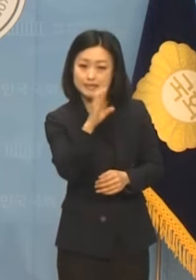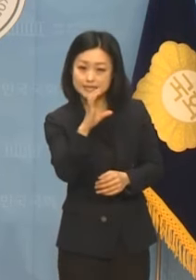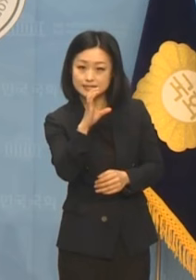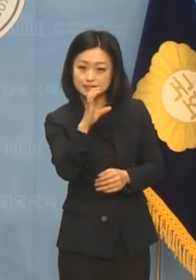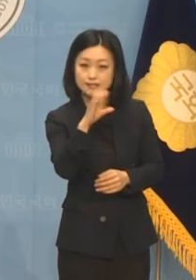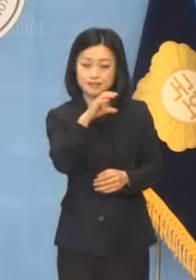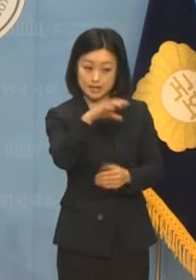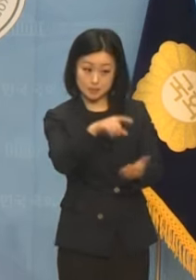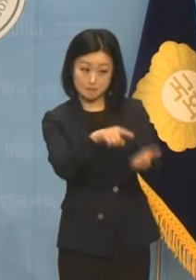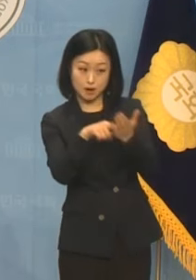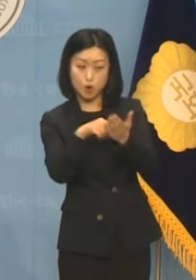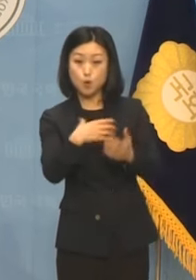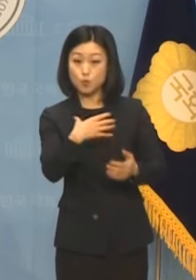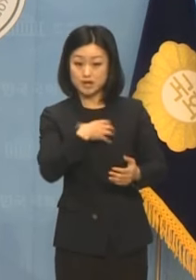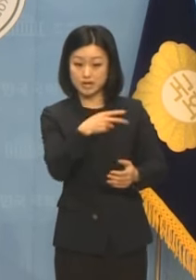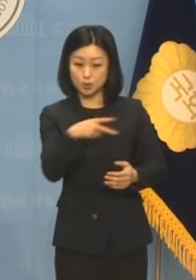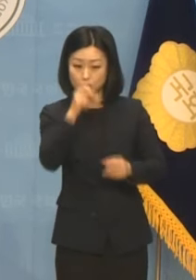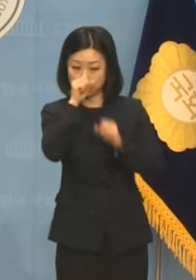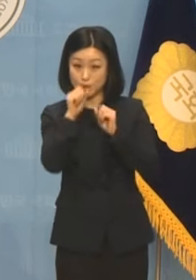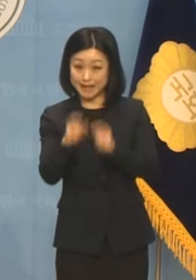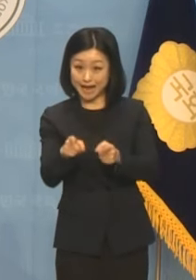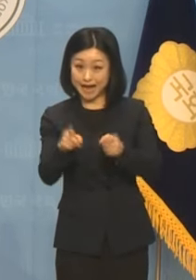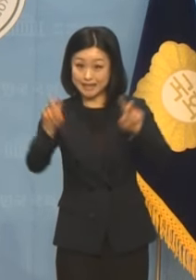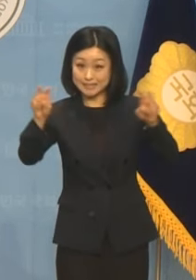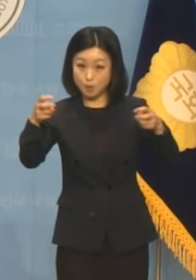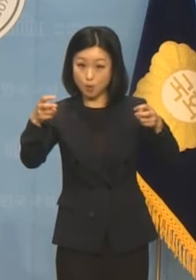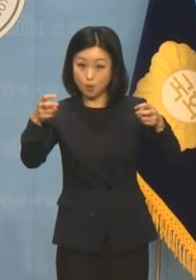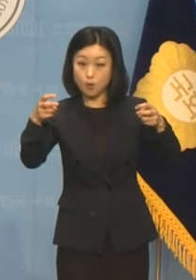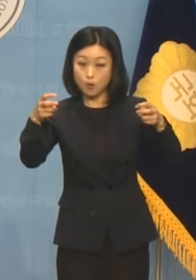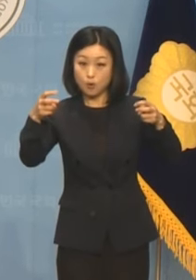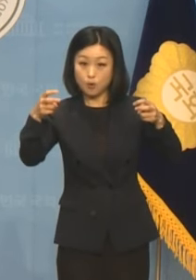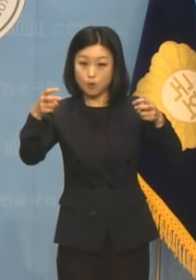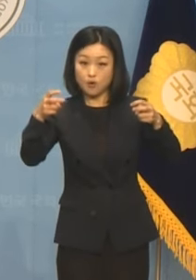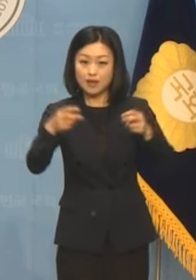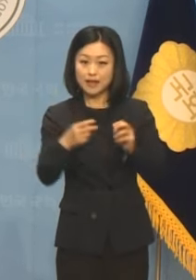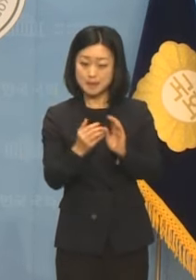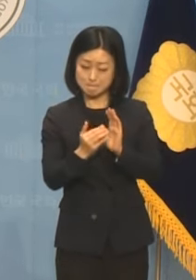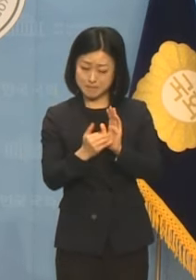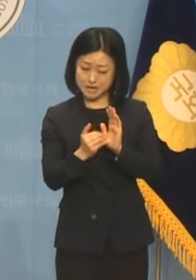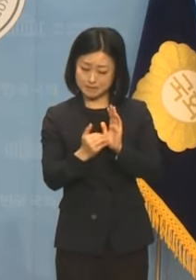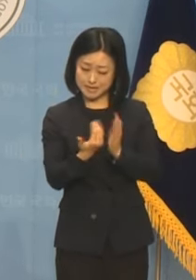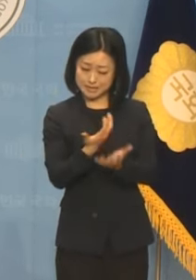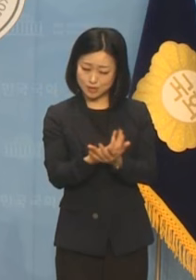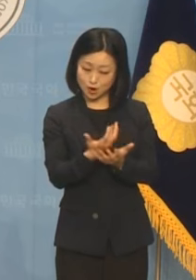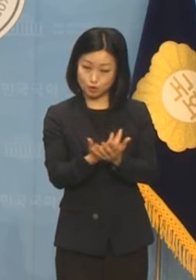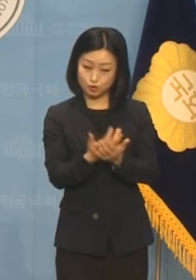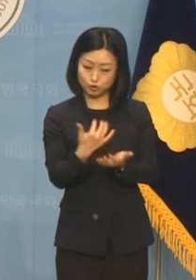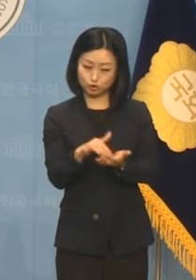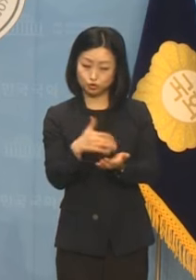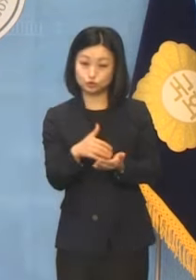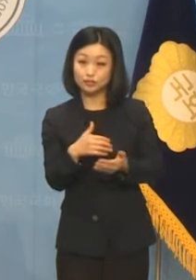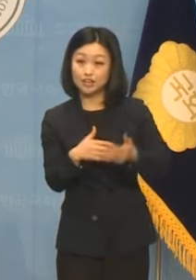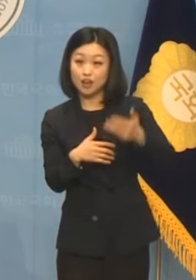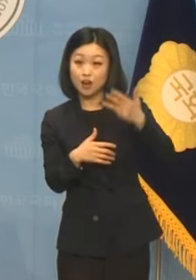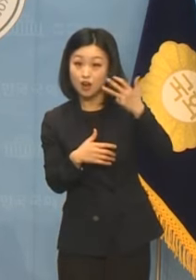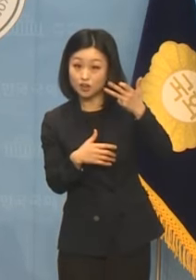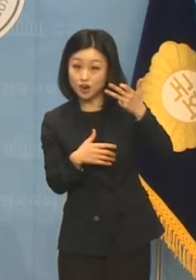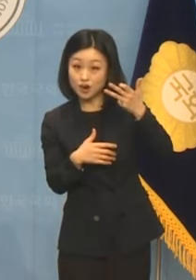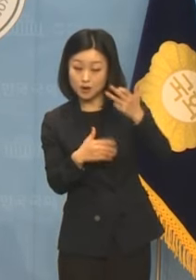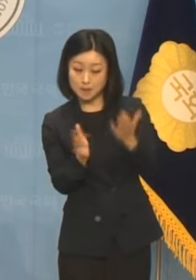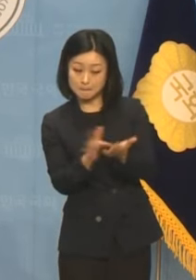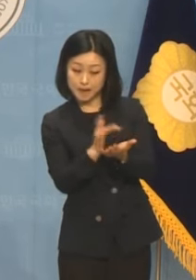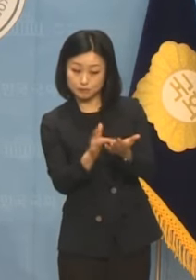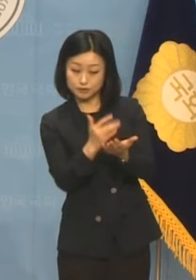보도한 위기는 곧 기회다 제목으로 대비라고 적시된 장짜리 문건은 박민